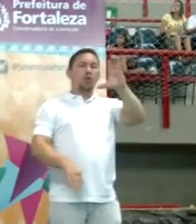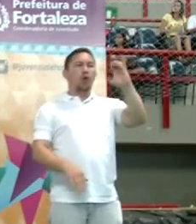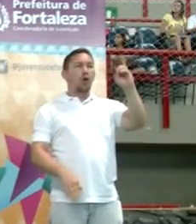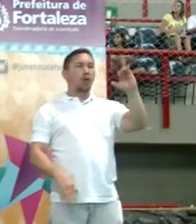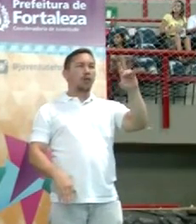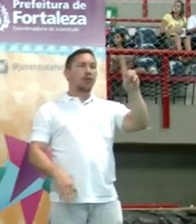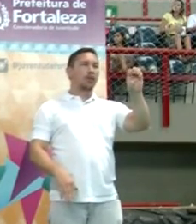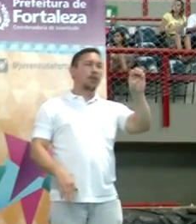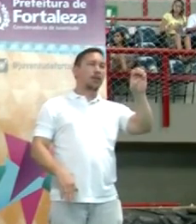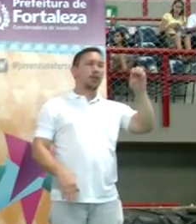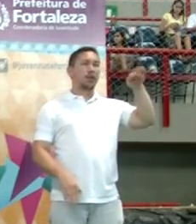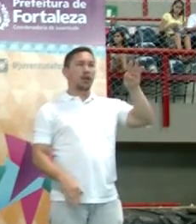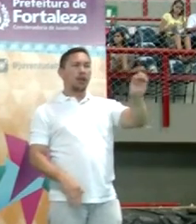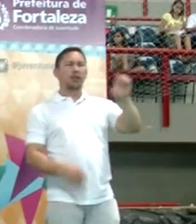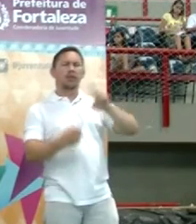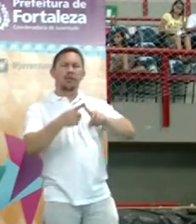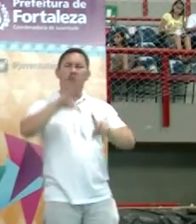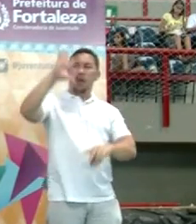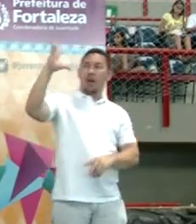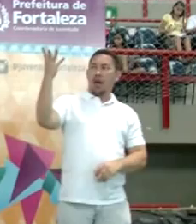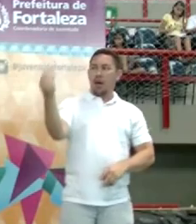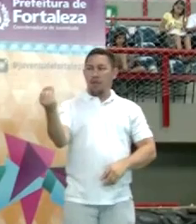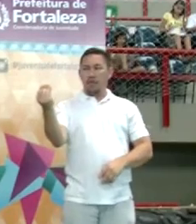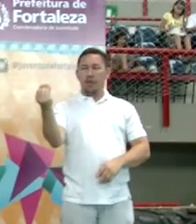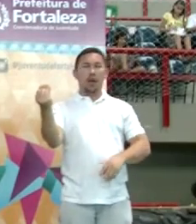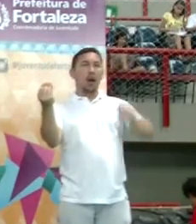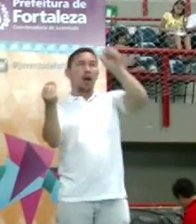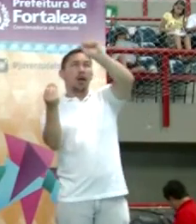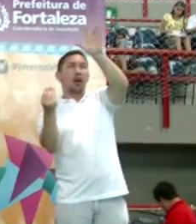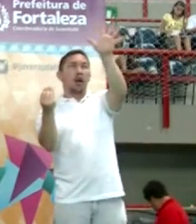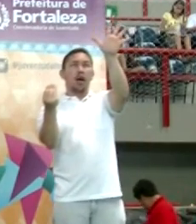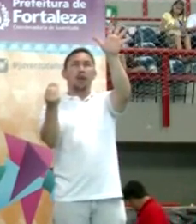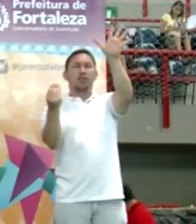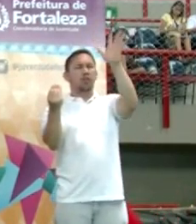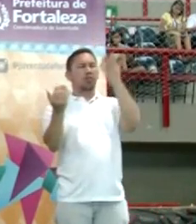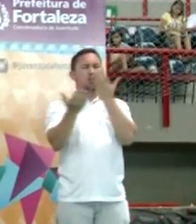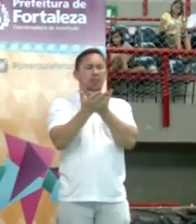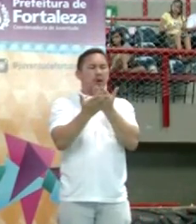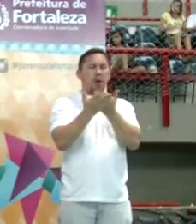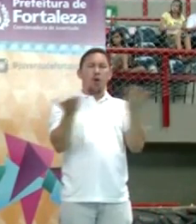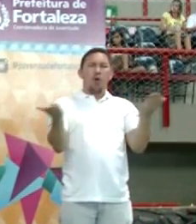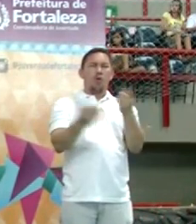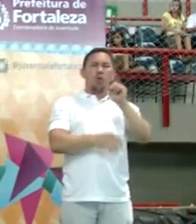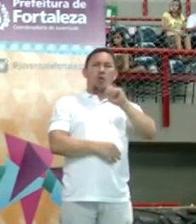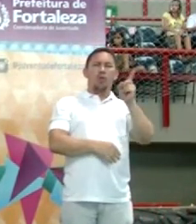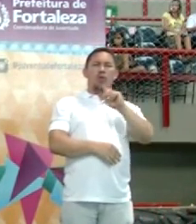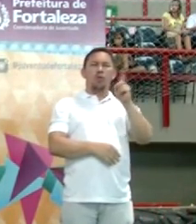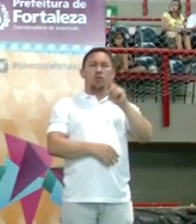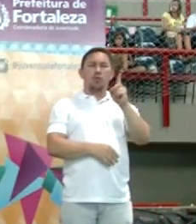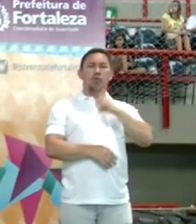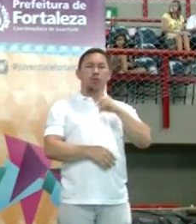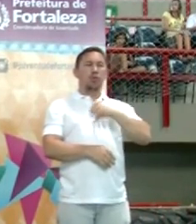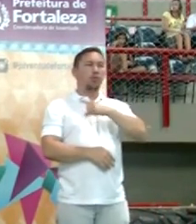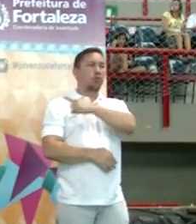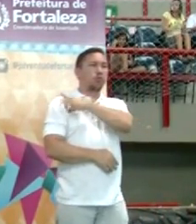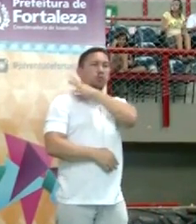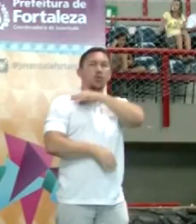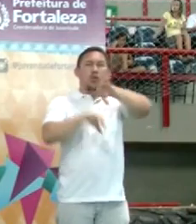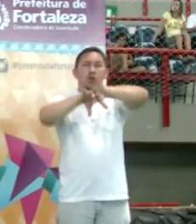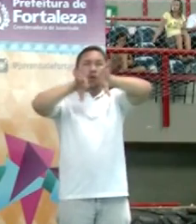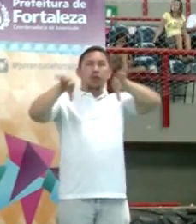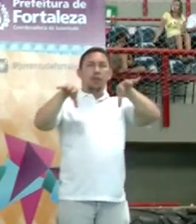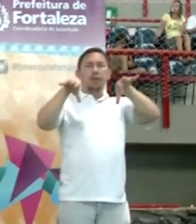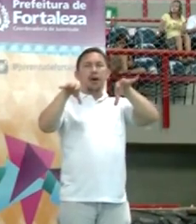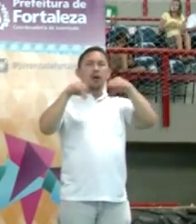está acontecendo na África e na Ásia, a gente não vai ver nessa aula de Idade Média. Os livros de ensino médio separam